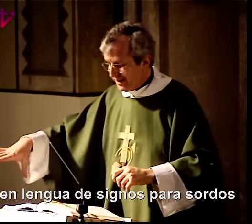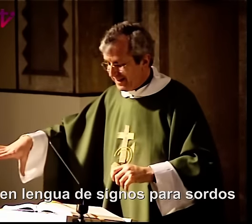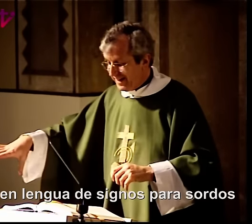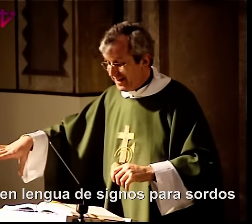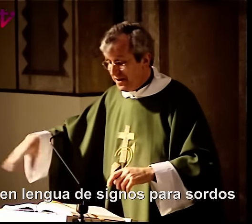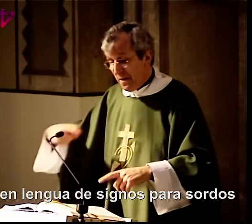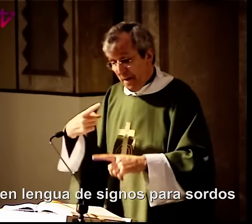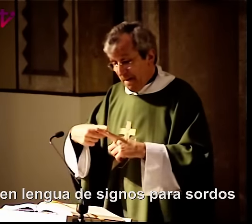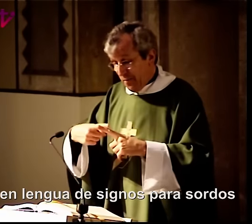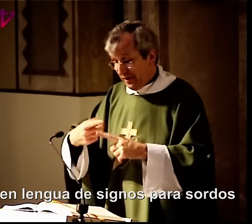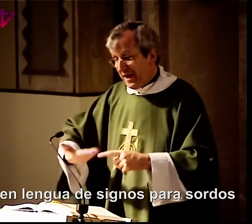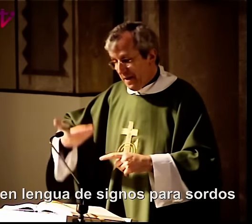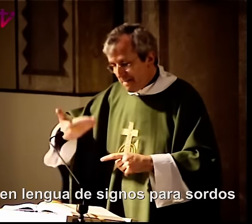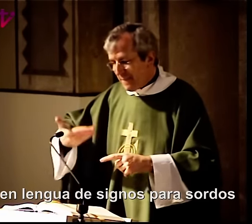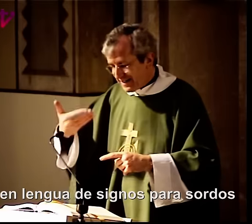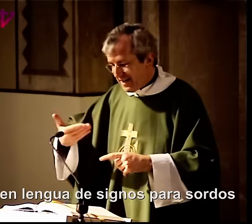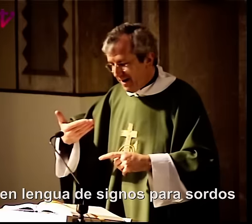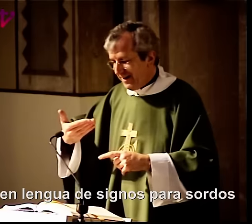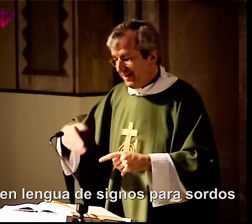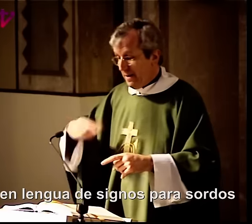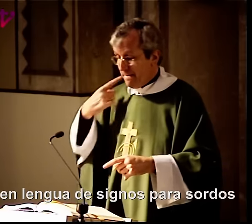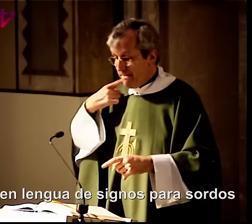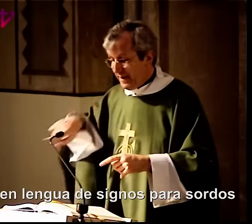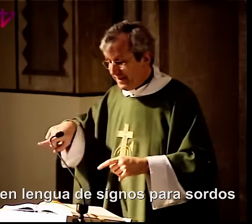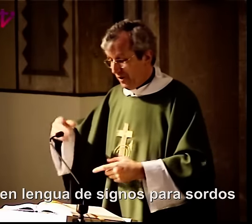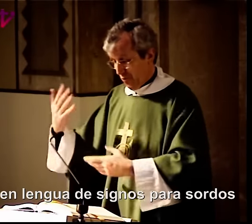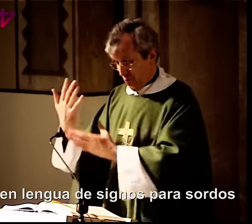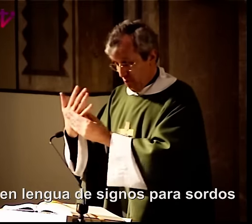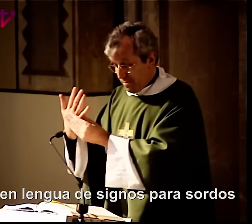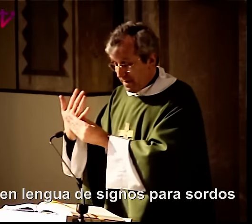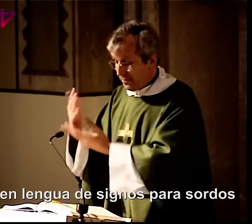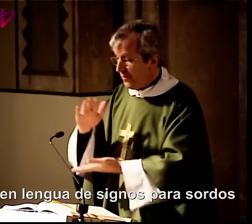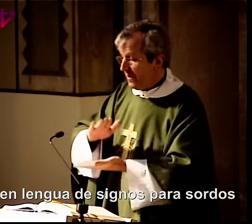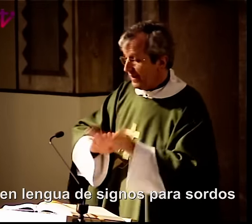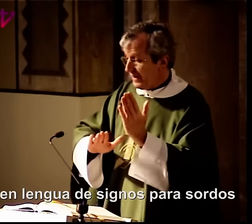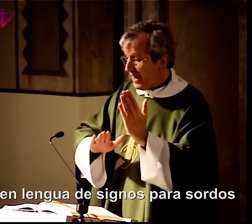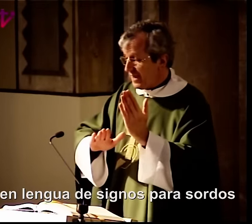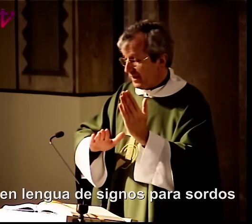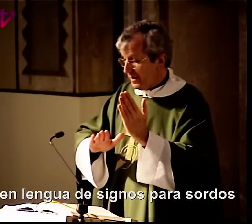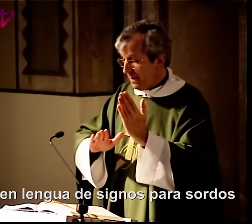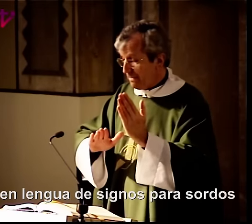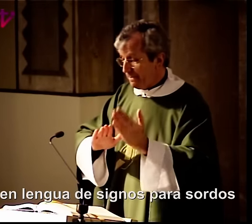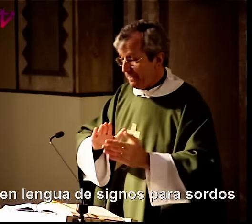córtatela, porque más te vale perder un miembro que ir